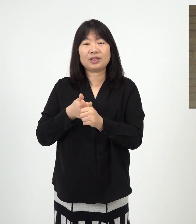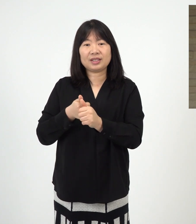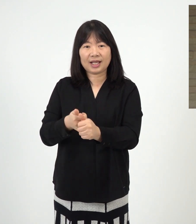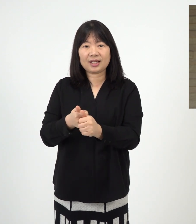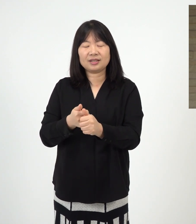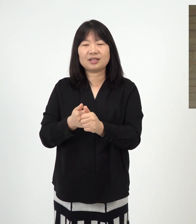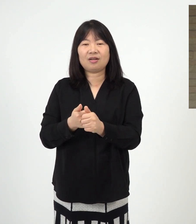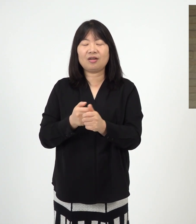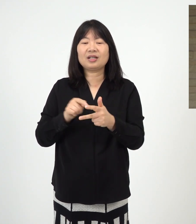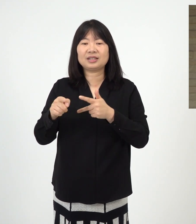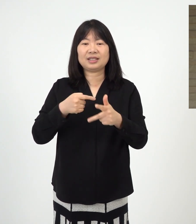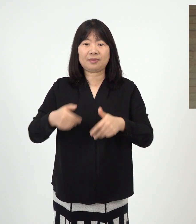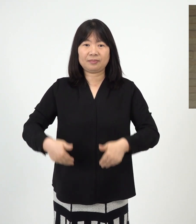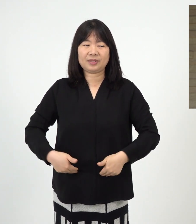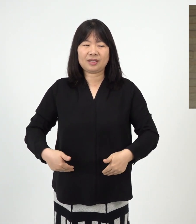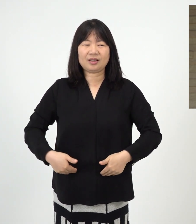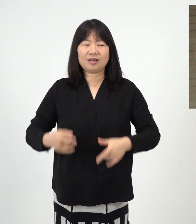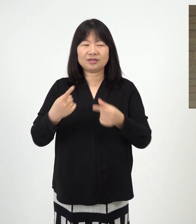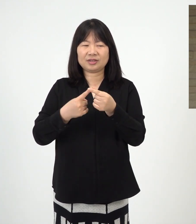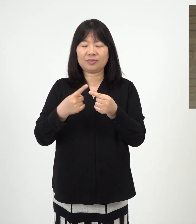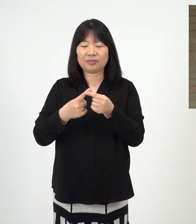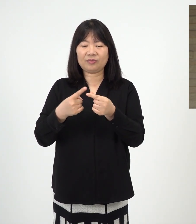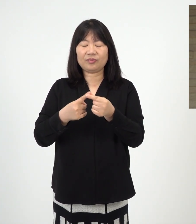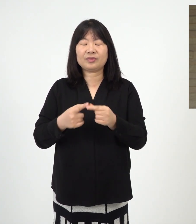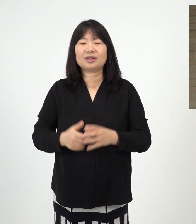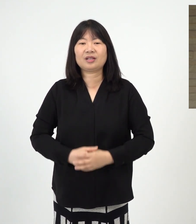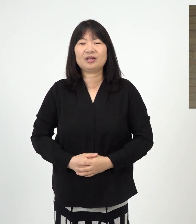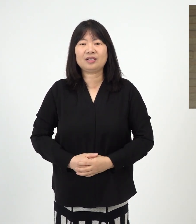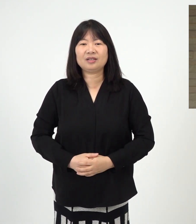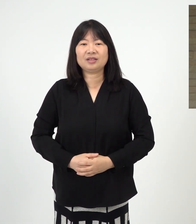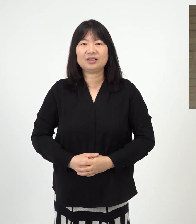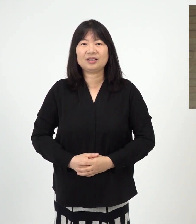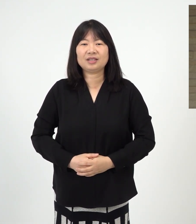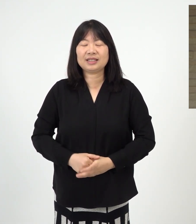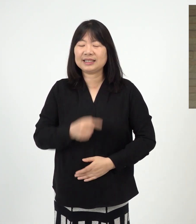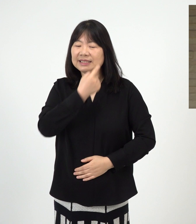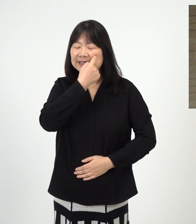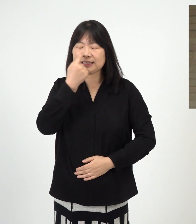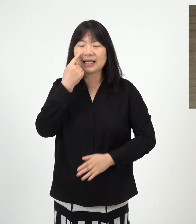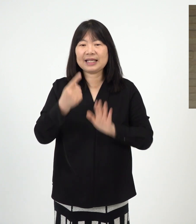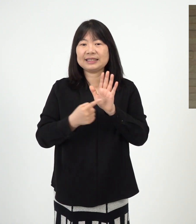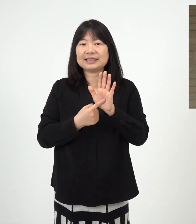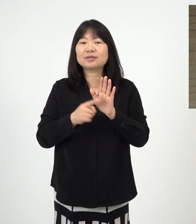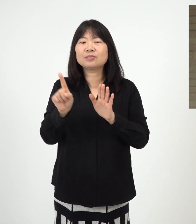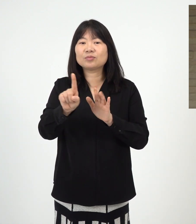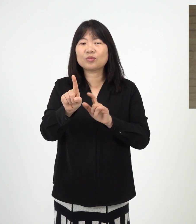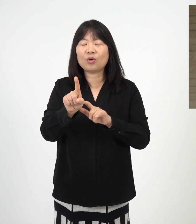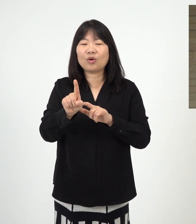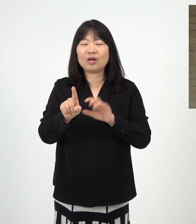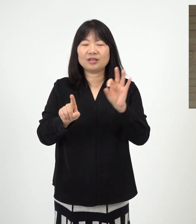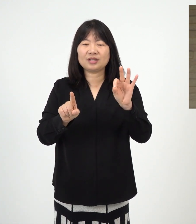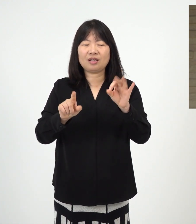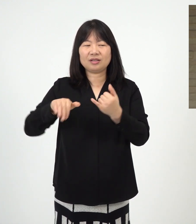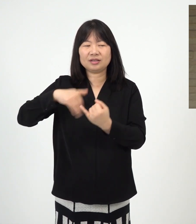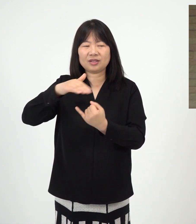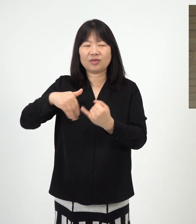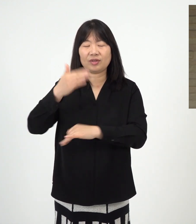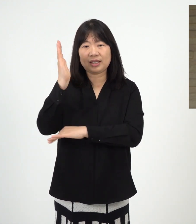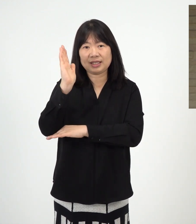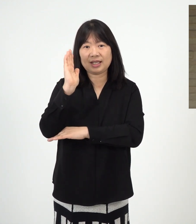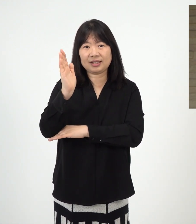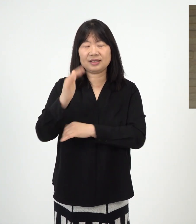필요가 있습니다. 첫 번째 예증이 뭐였죠? 열처녀의